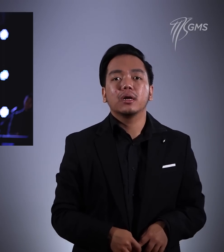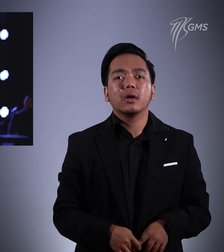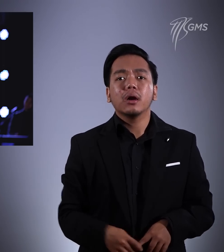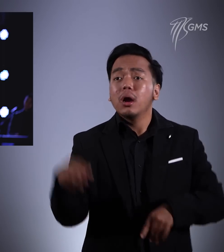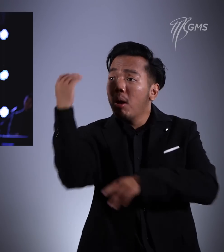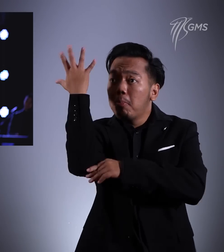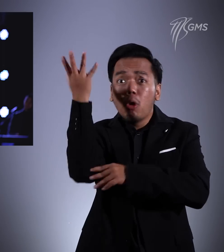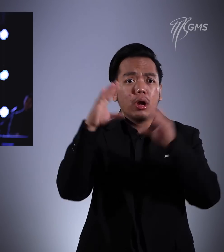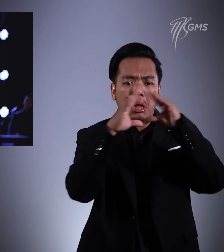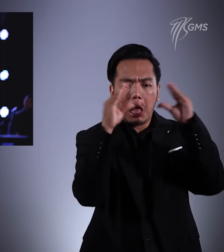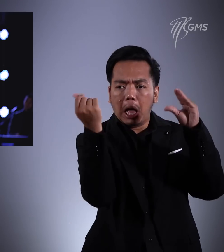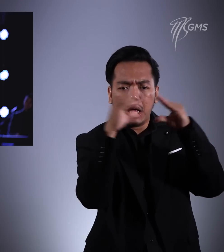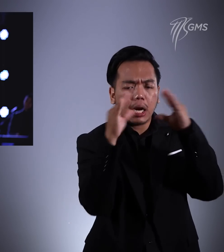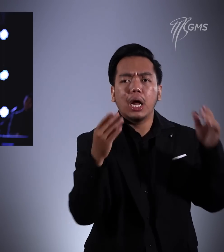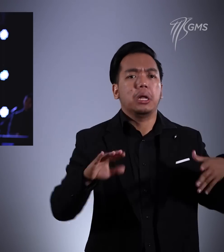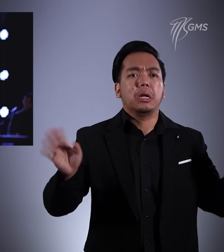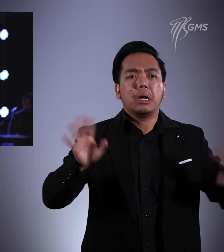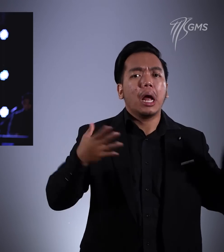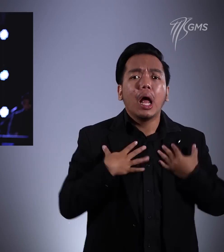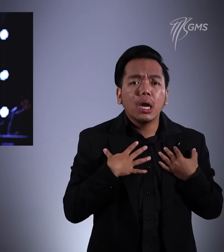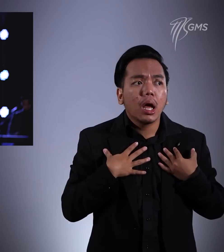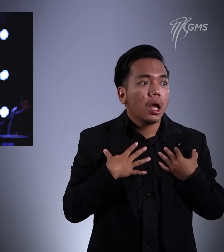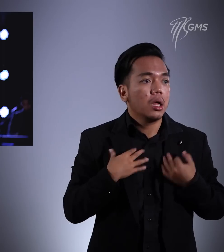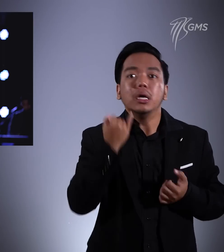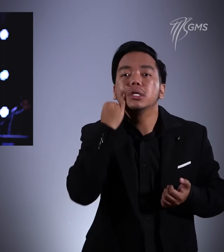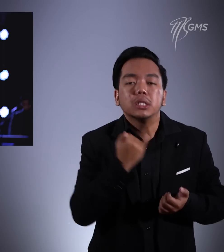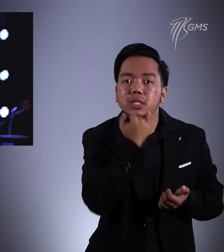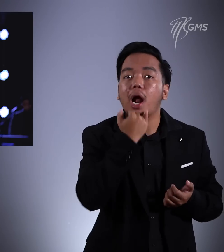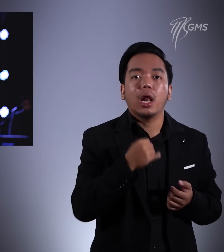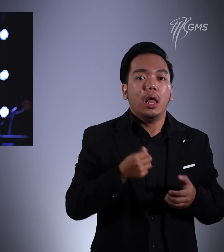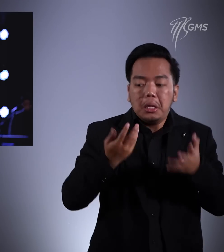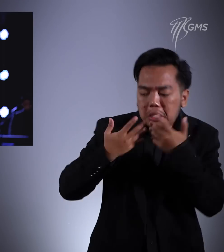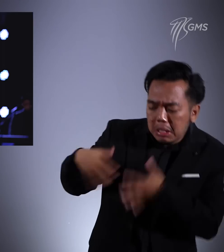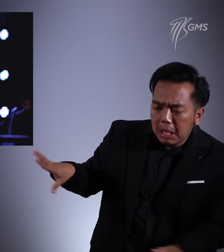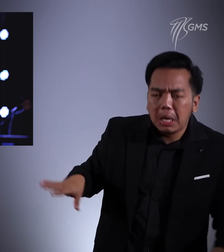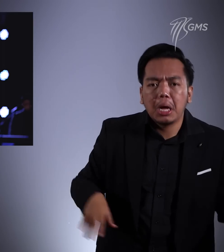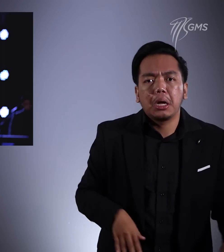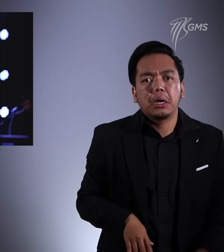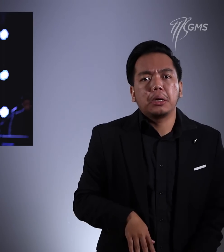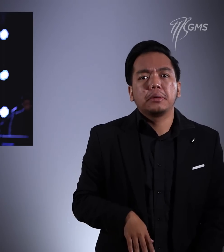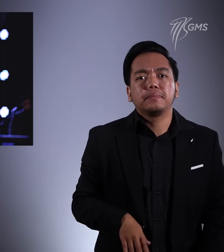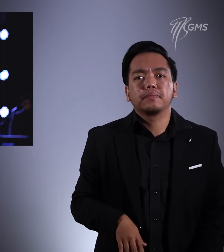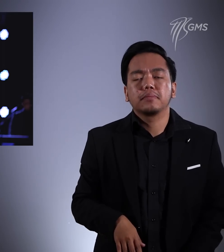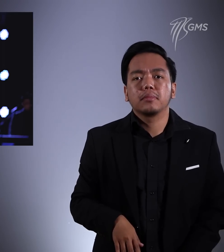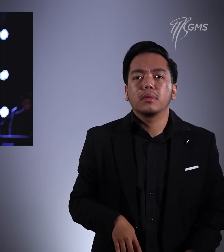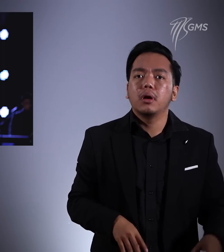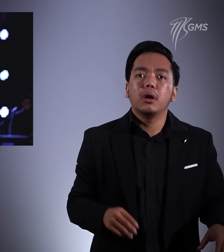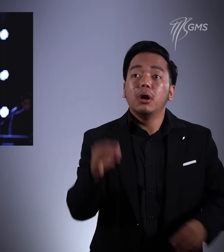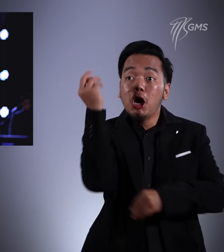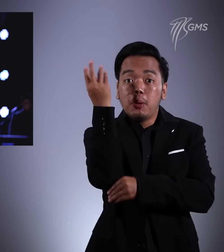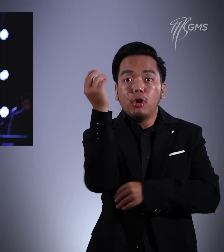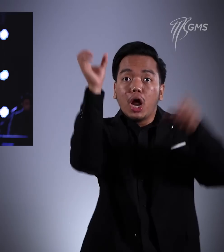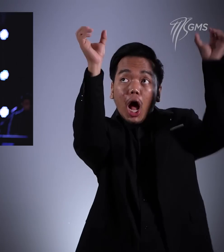ara nggak ada. Israel hilang identitasnya. Kayak orang Indonesia nggak punya kerupuk. Pohon anggur tidak